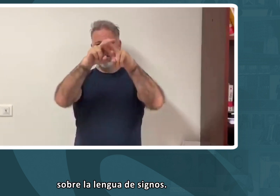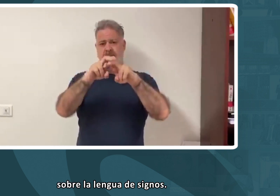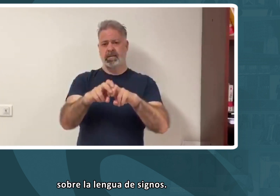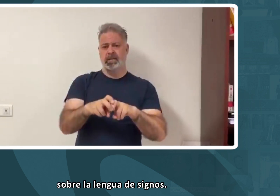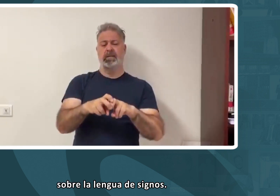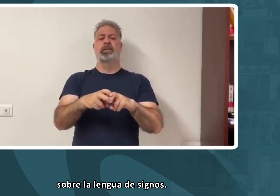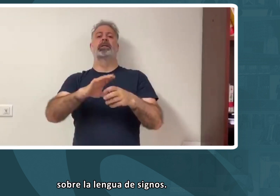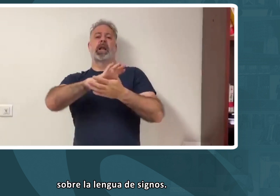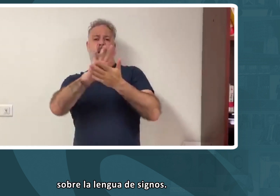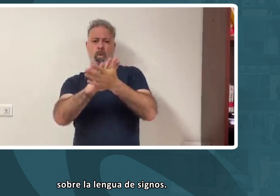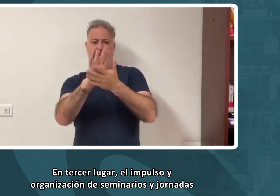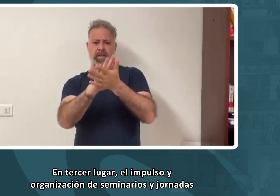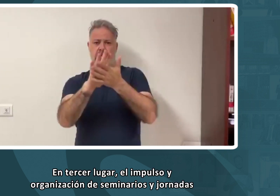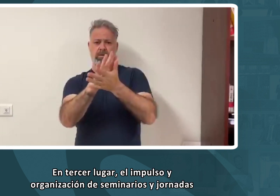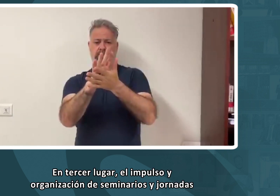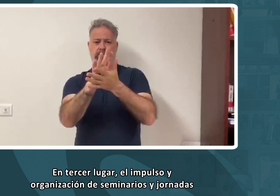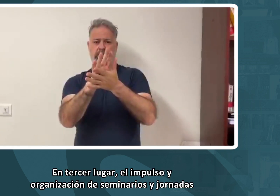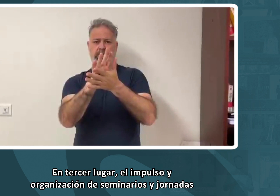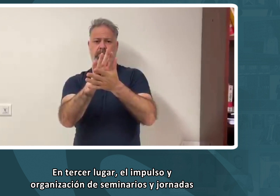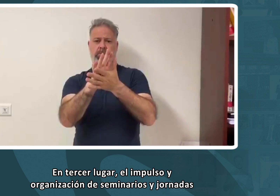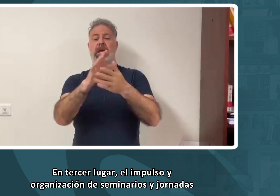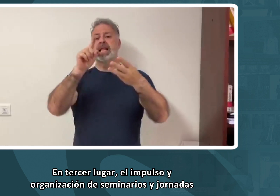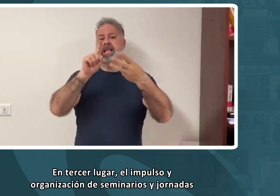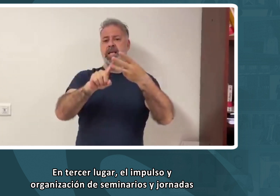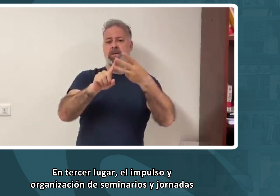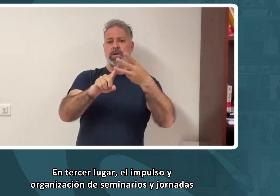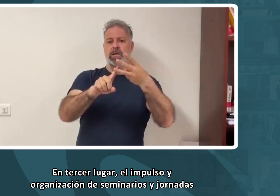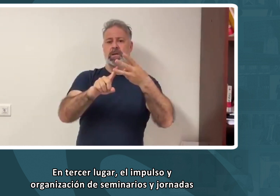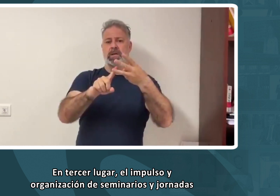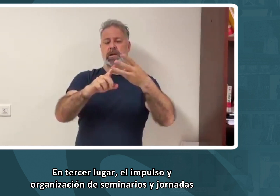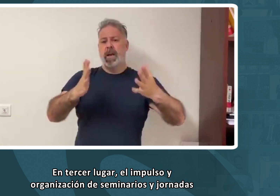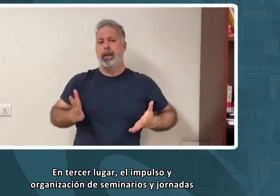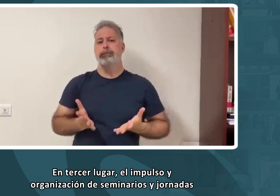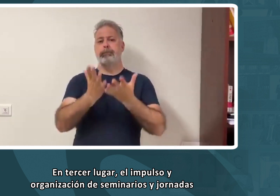la investigación sobre la lengua de signos. En tercer lugar,